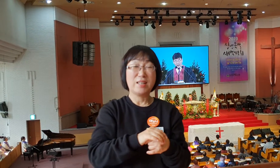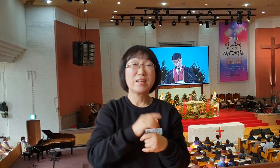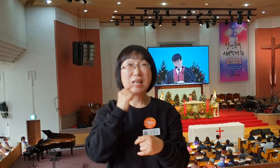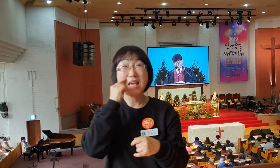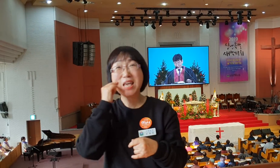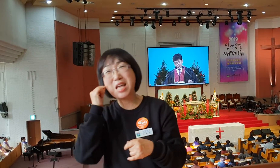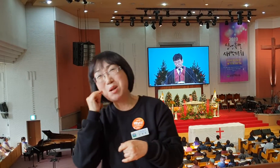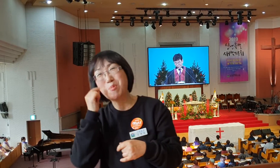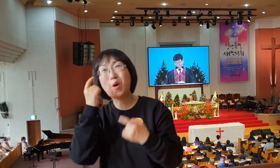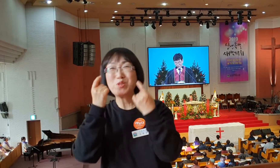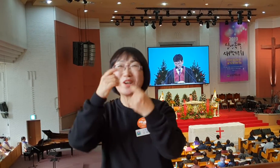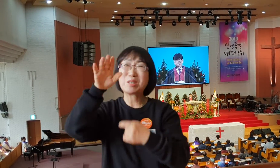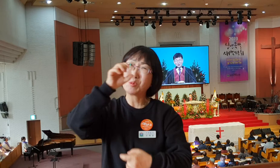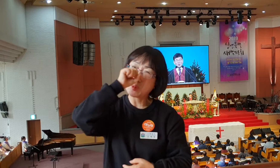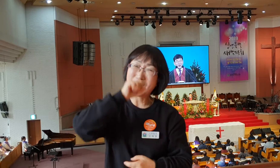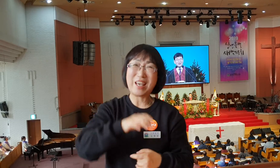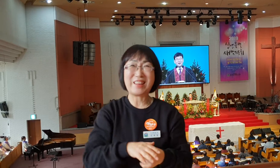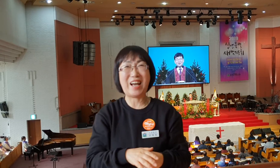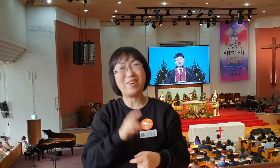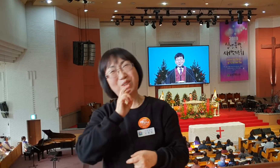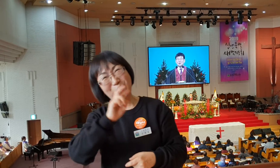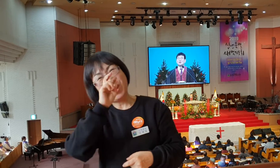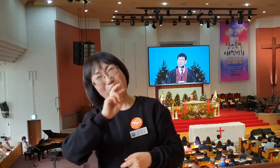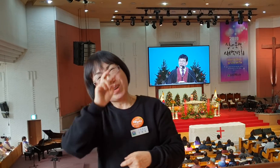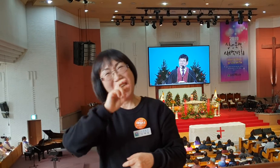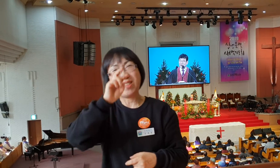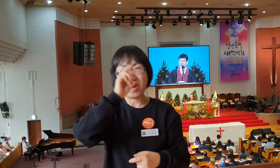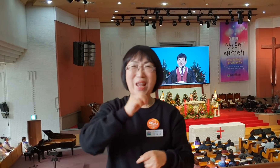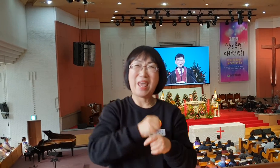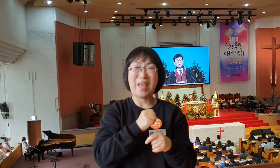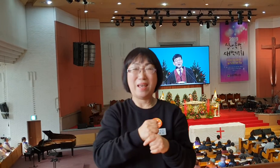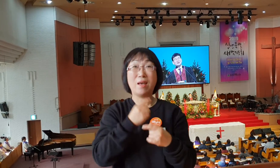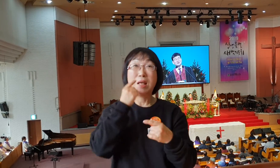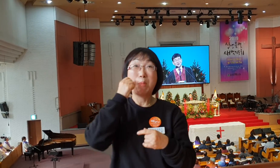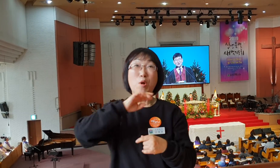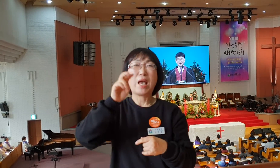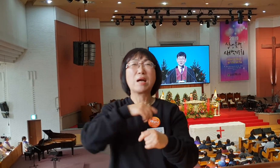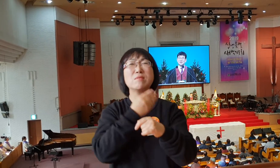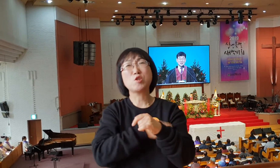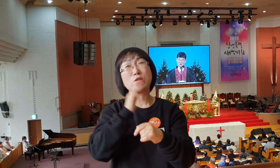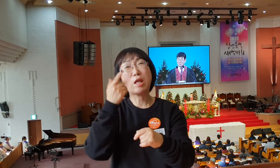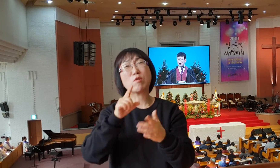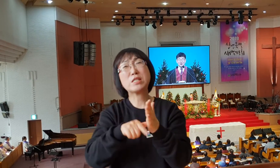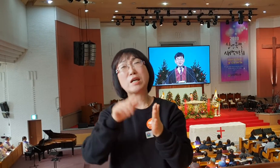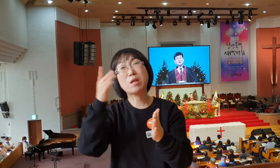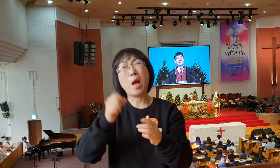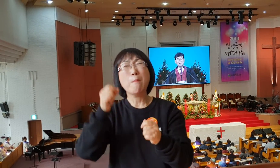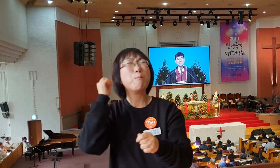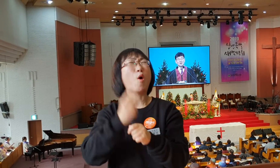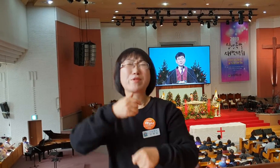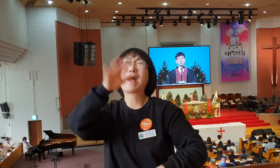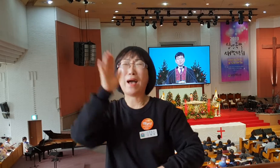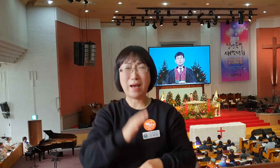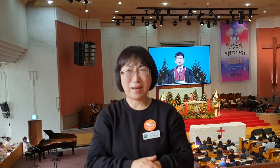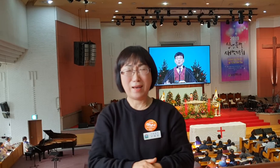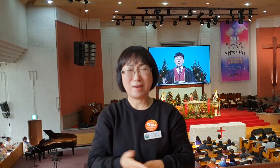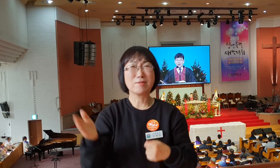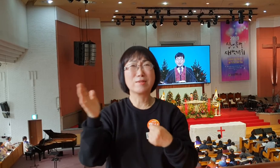여행을 갔으면 좋겠다고 좋겠다고 노래를 해요 왜 노래합니까? 일본 여행만 능력이 되고 시간 내서 벌써 갔어요